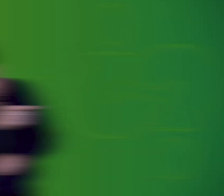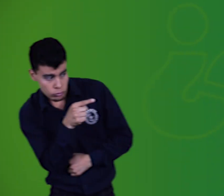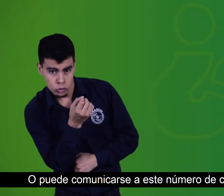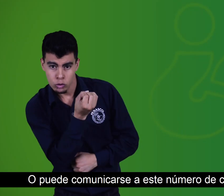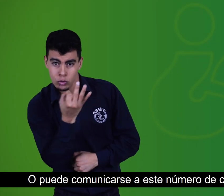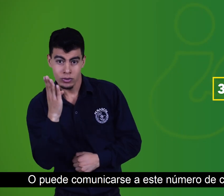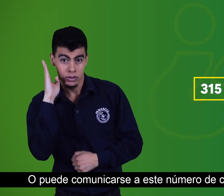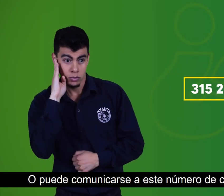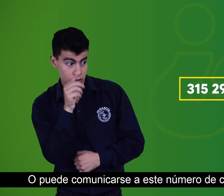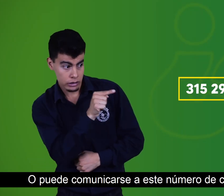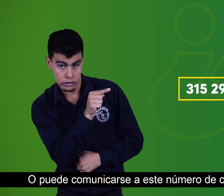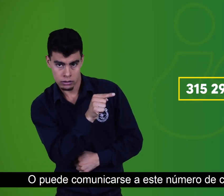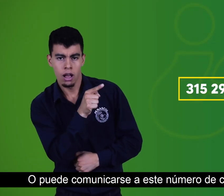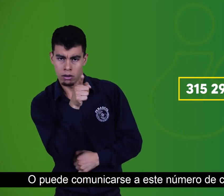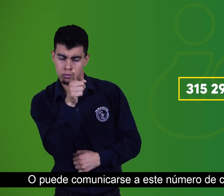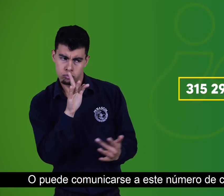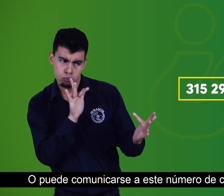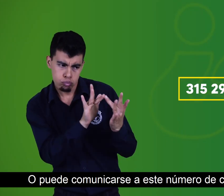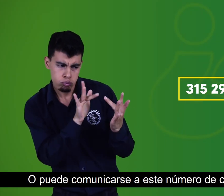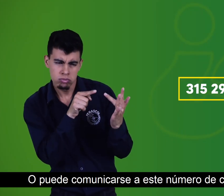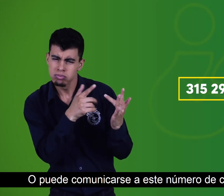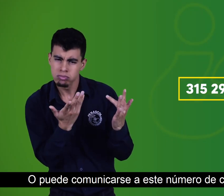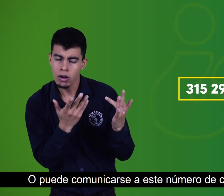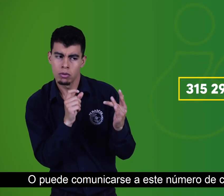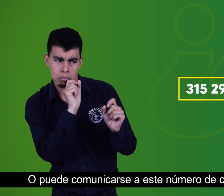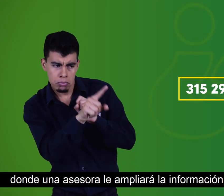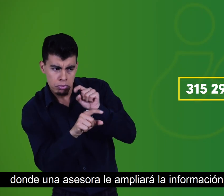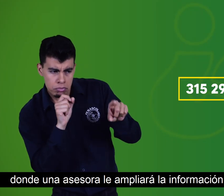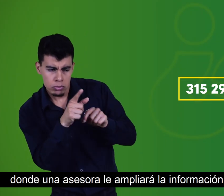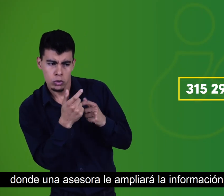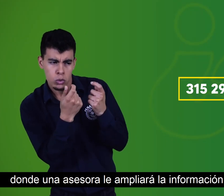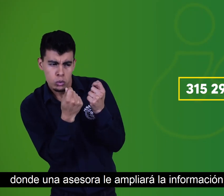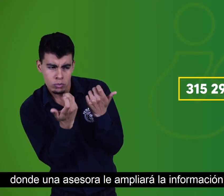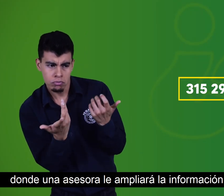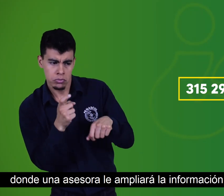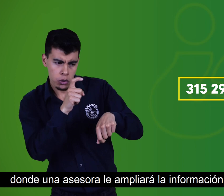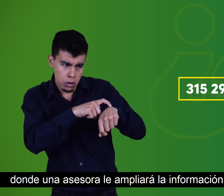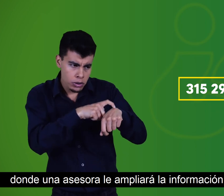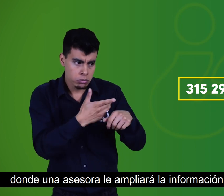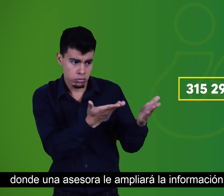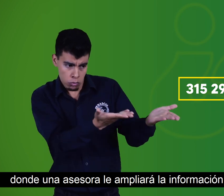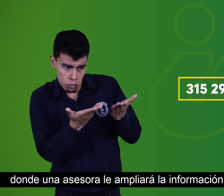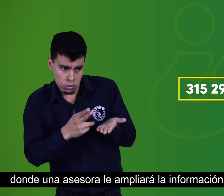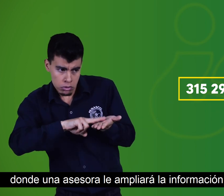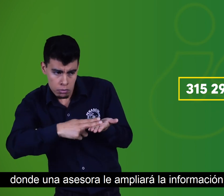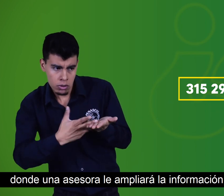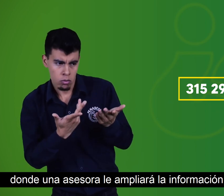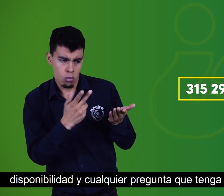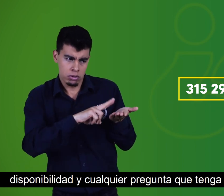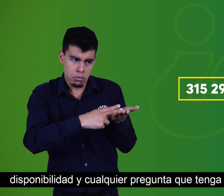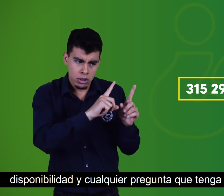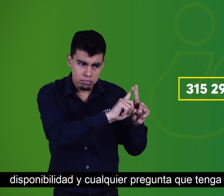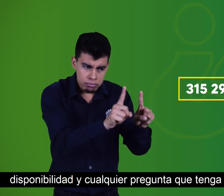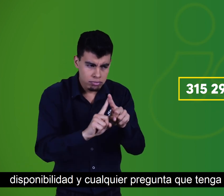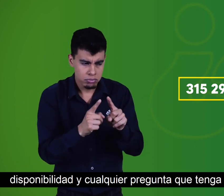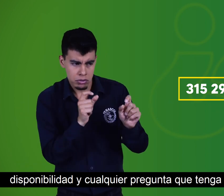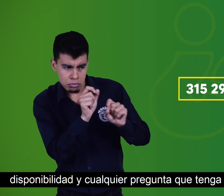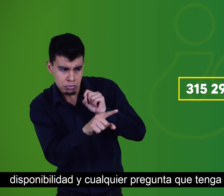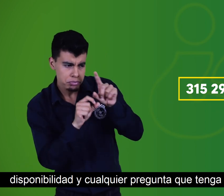O puede comunicarse a este número de contacto donde una asesora le ampliará la información de costos, disponibilidad y